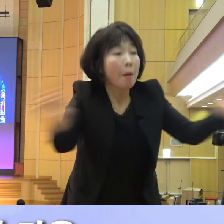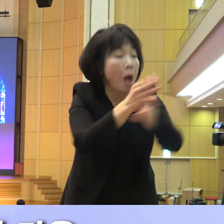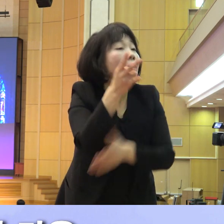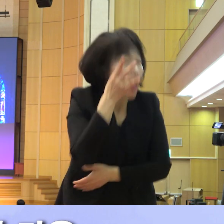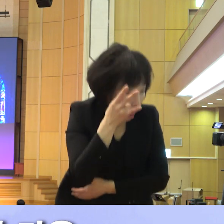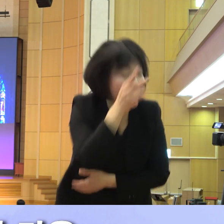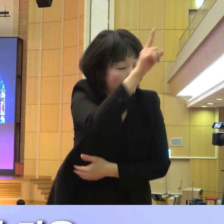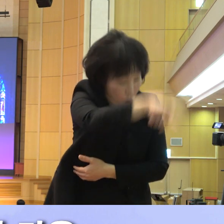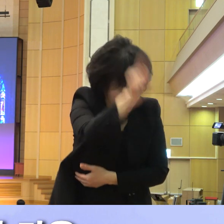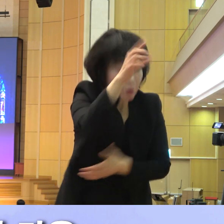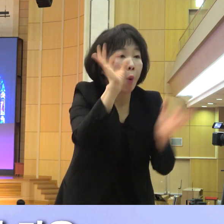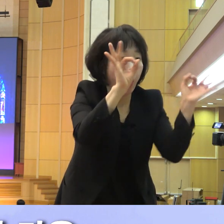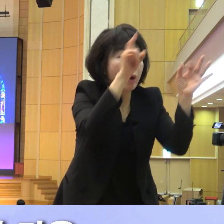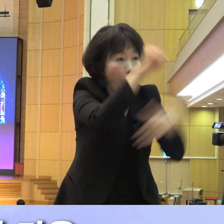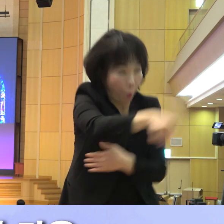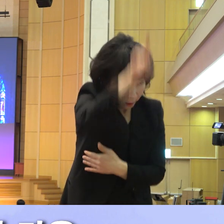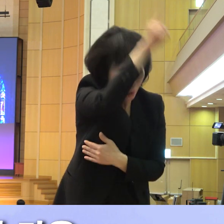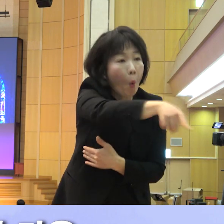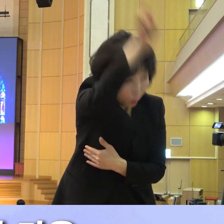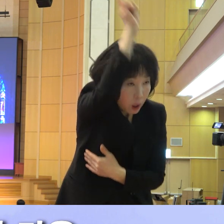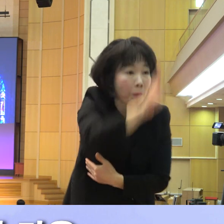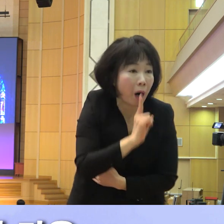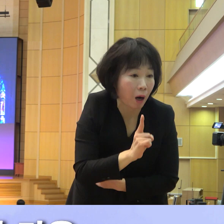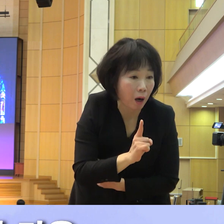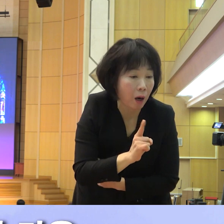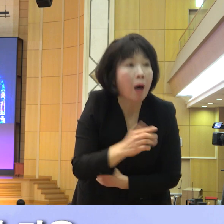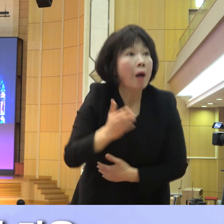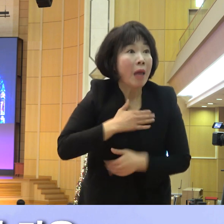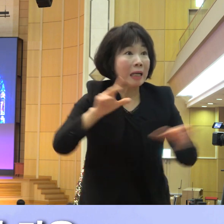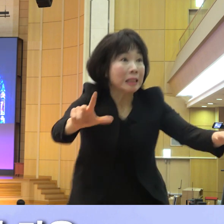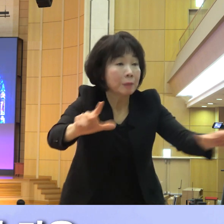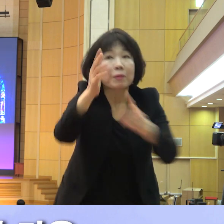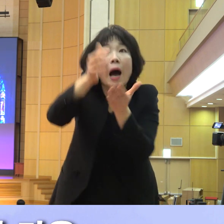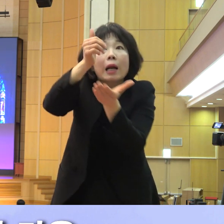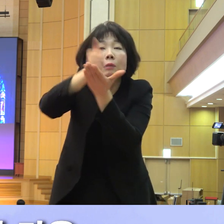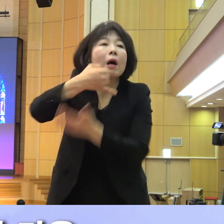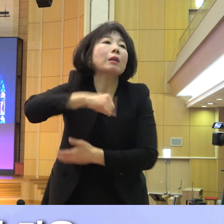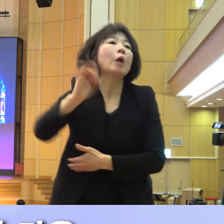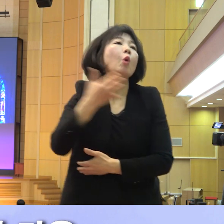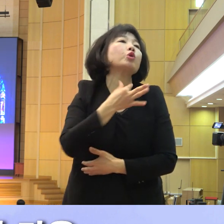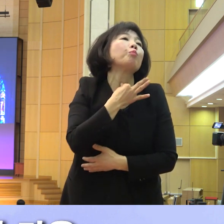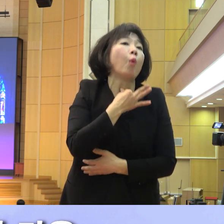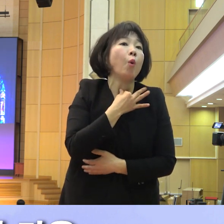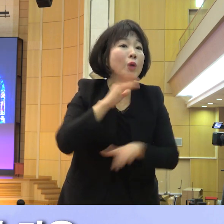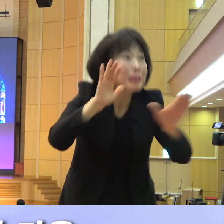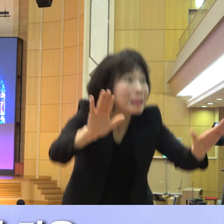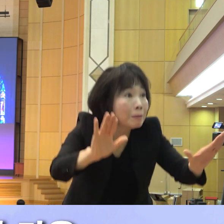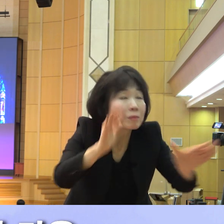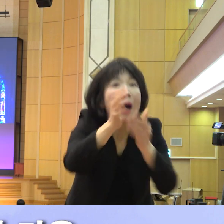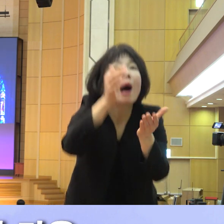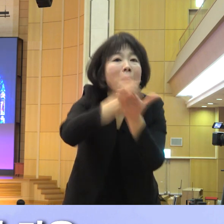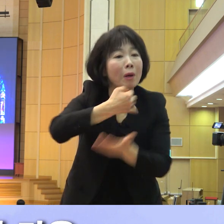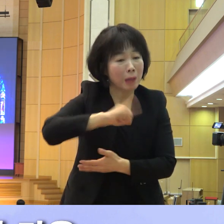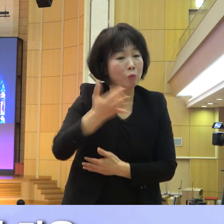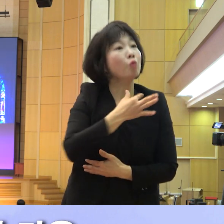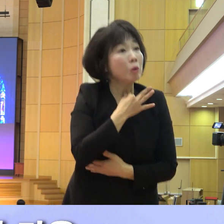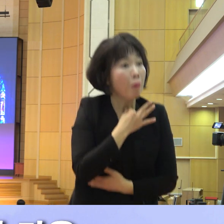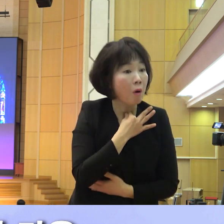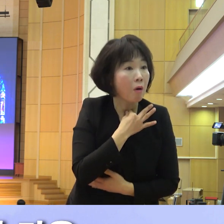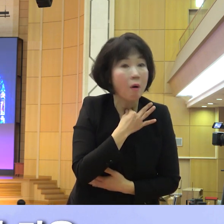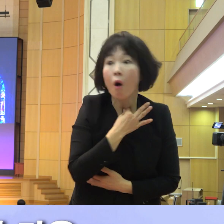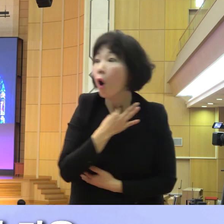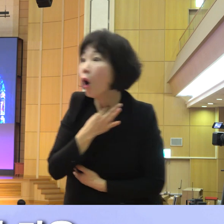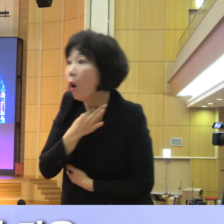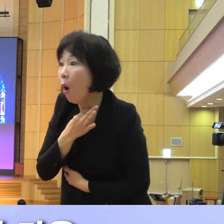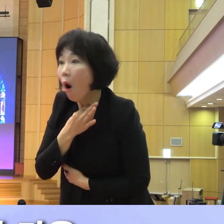내가 하나님의 자녀가 되려면 요한복음 1장 12절 말씀처럼 영접하는